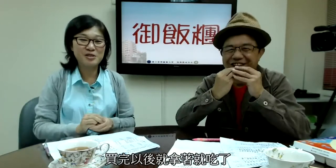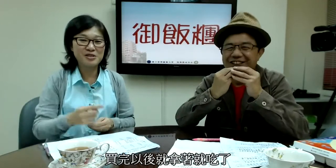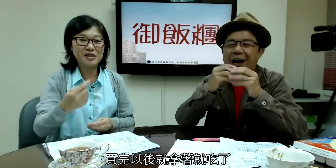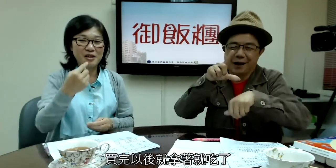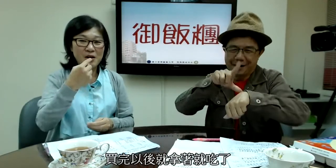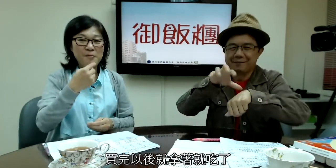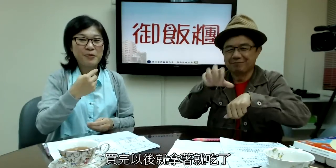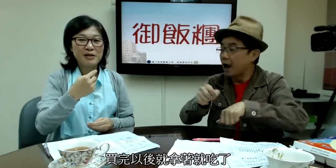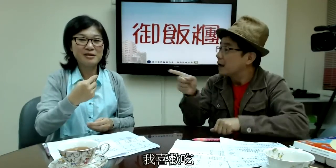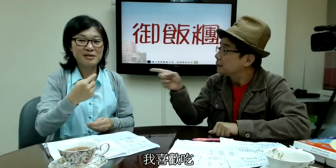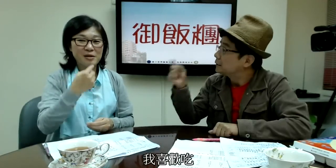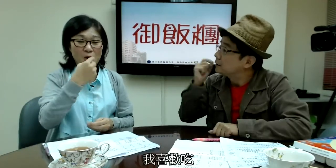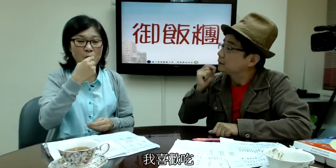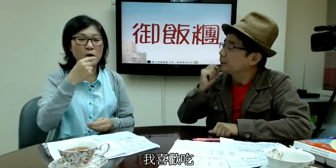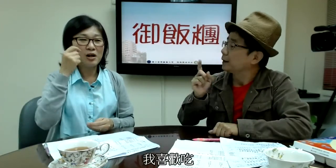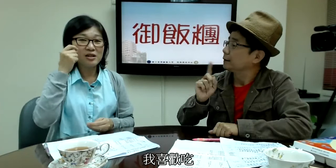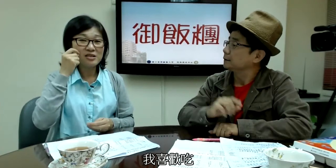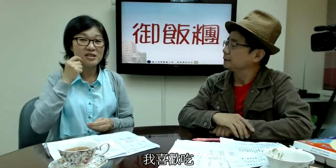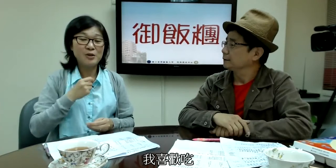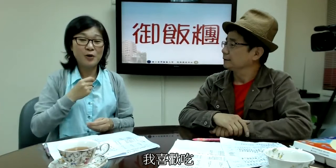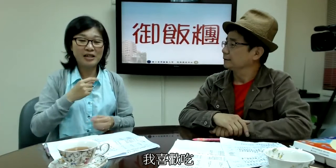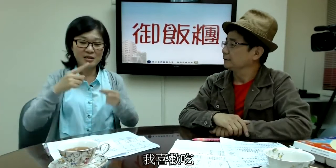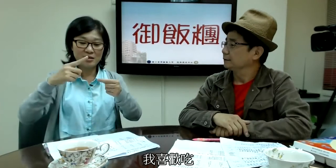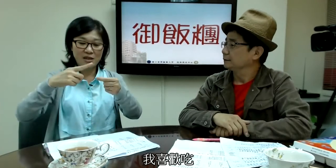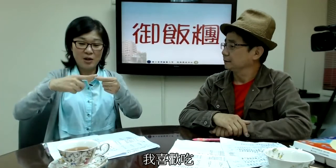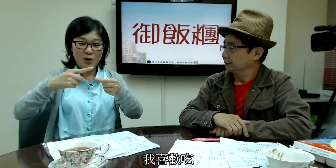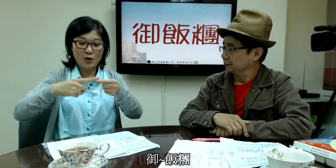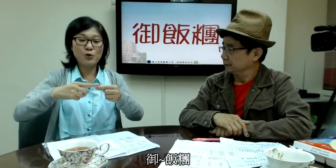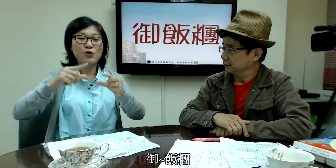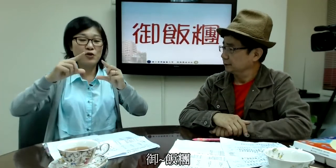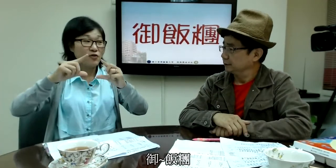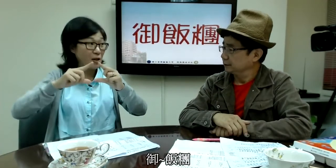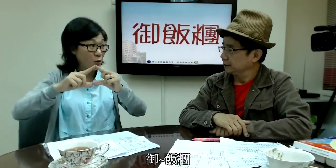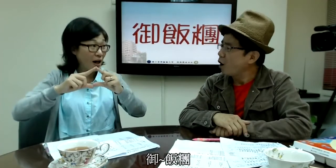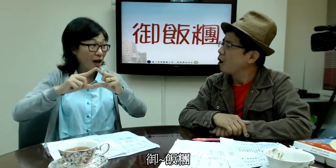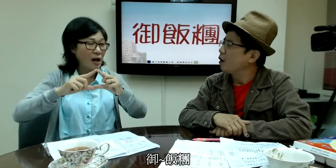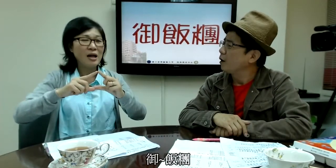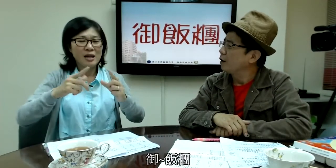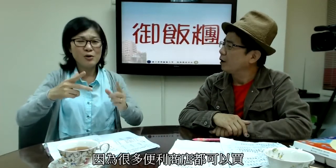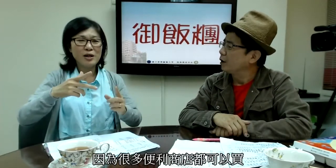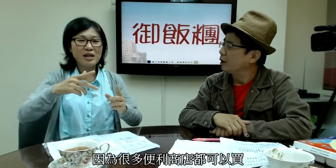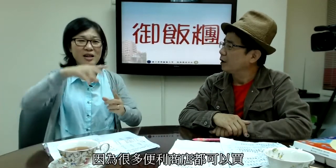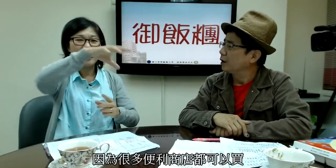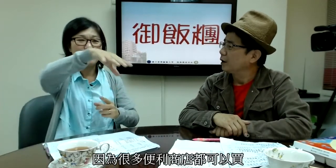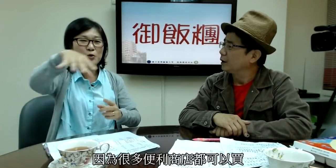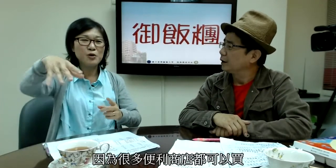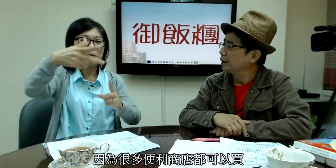了。是，我喜欢是玉饭团，因为很多便